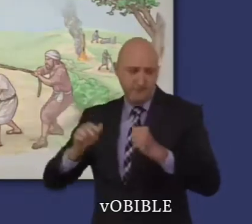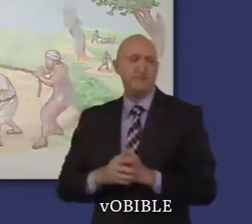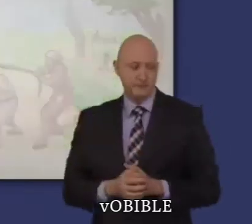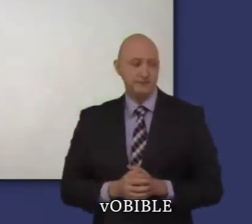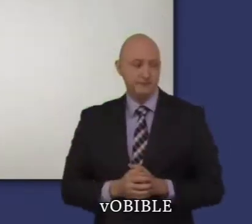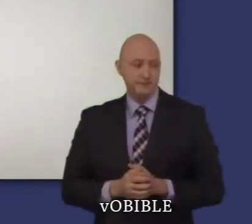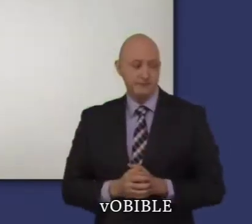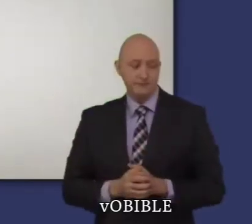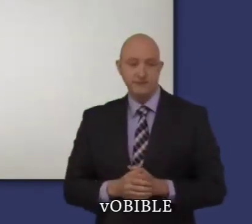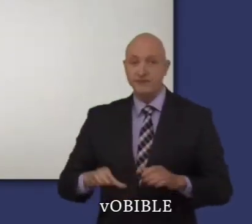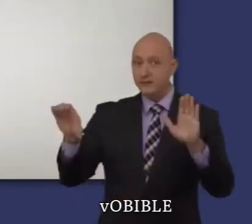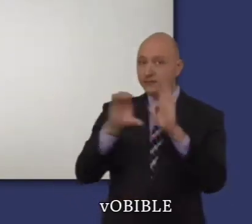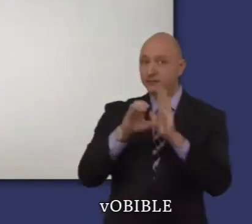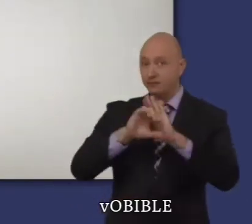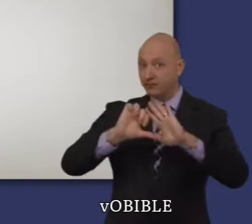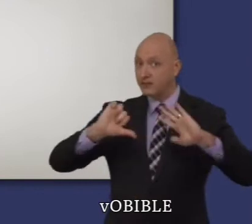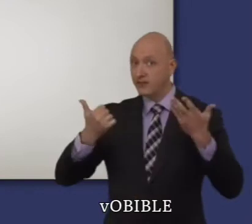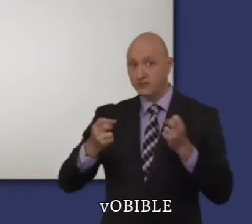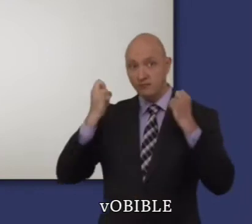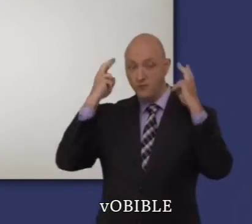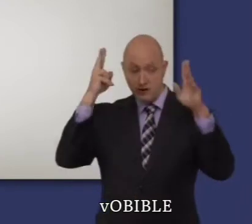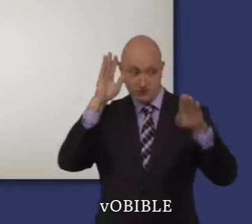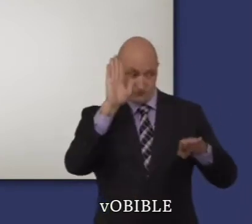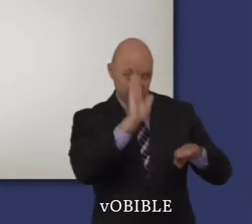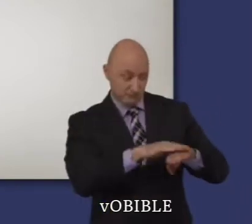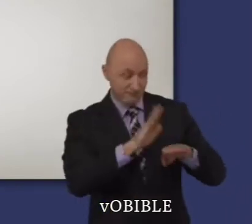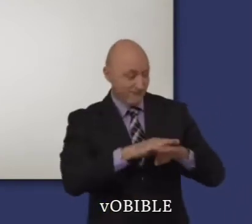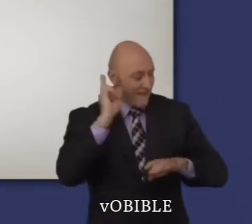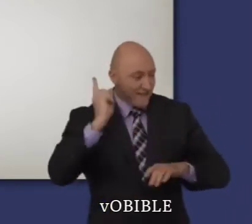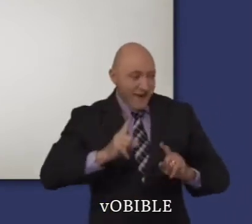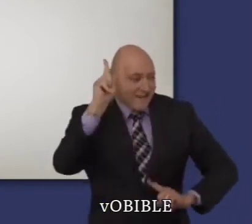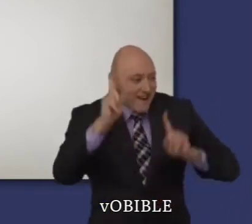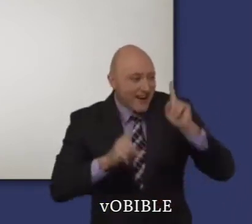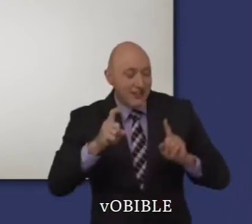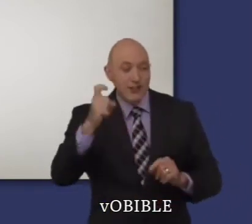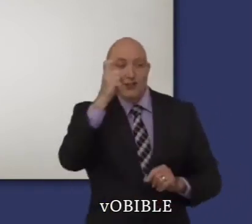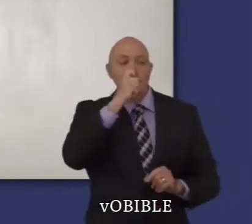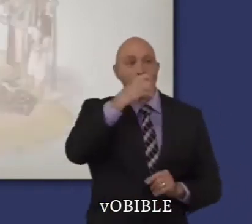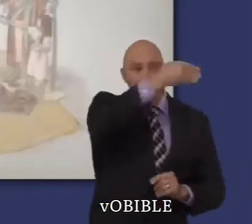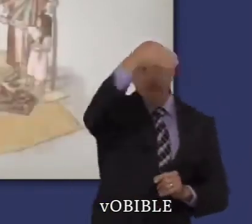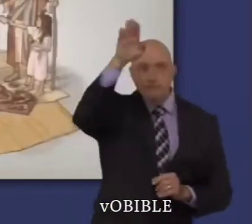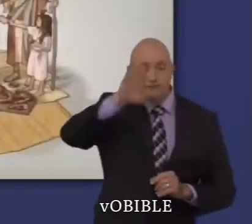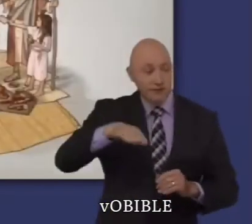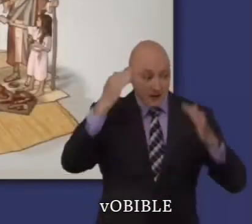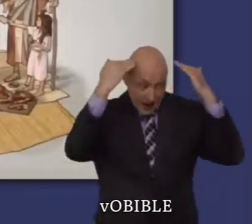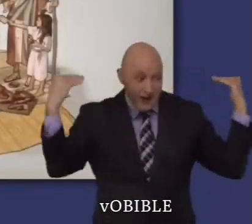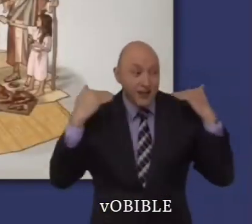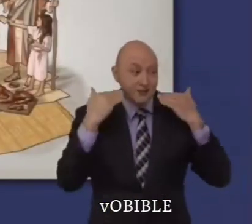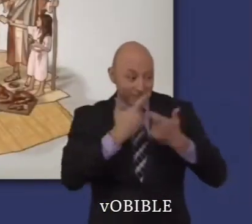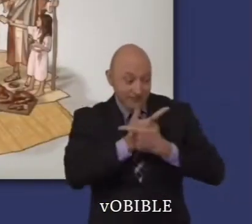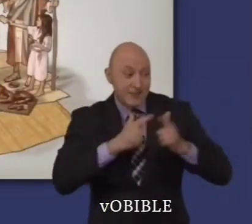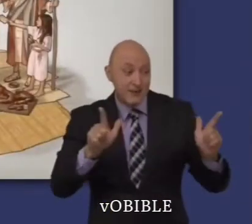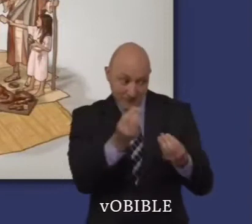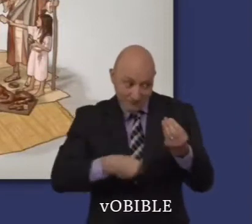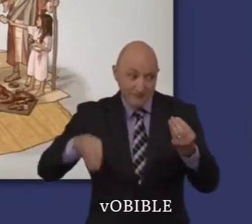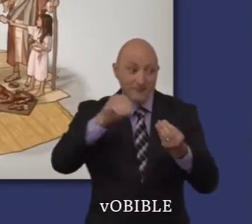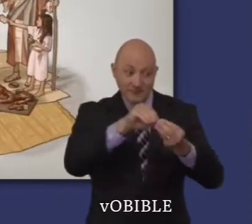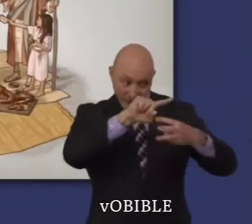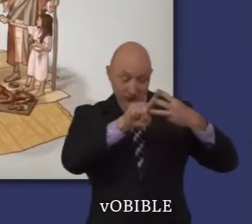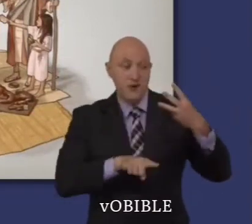les Israélites reçoivent l'ordre de démolir les autels des faux dieux, de briser les colonnes sacrées, de brûler les poteaux sacrés